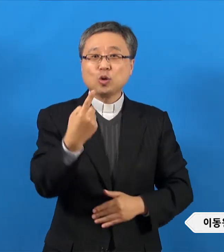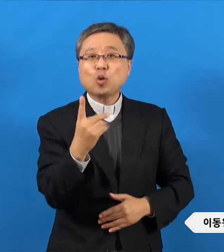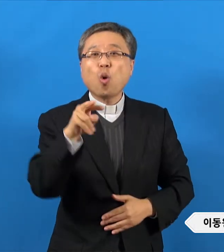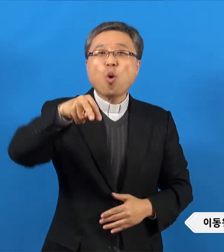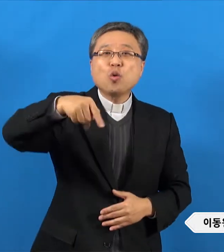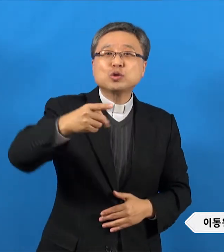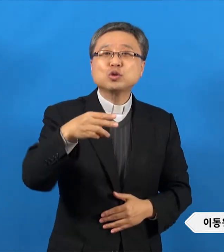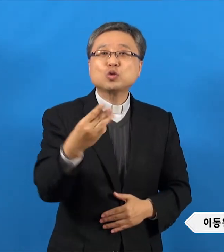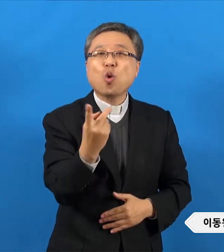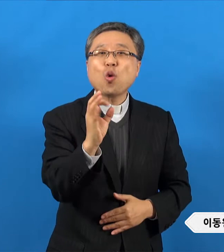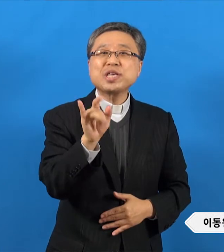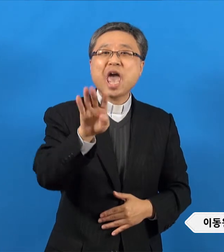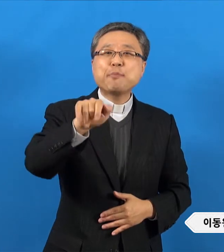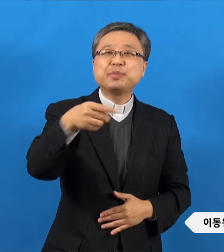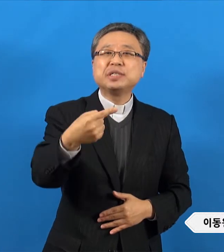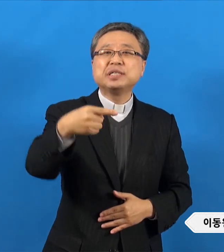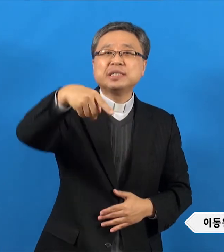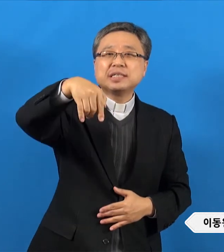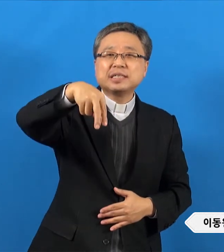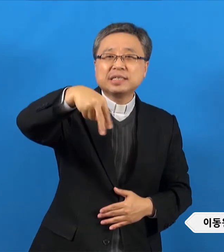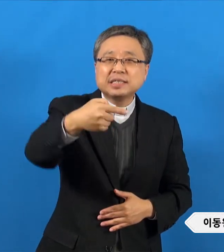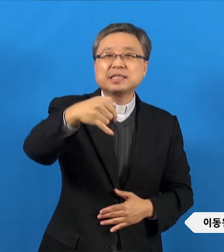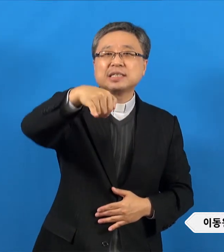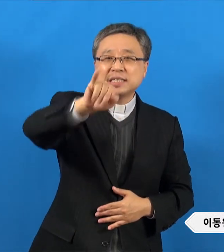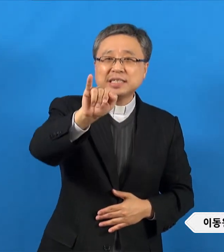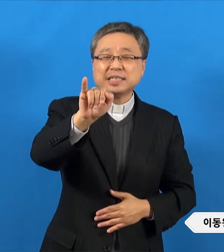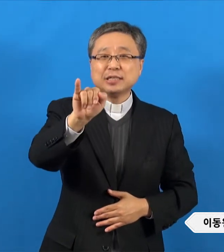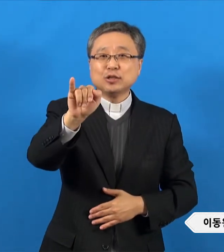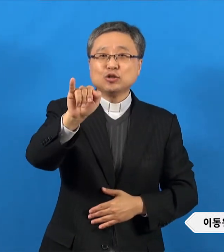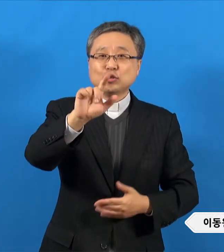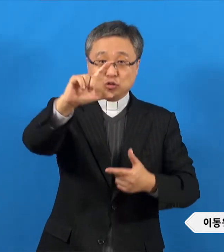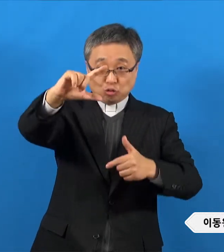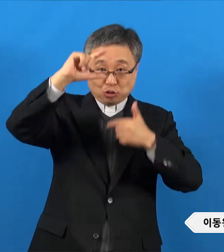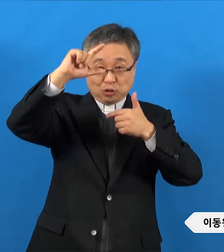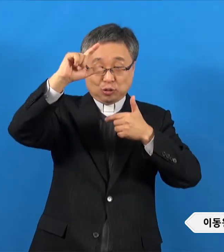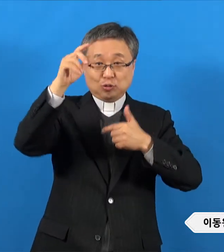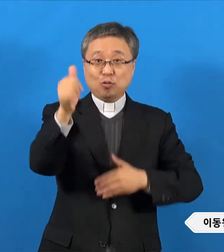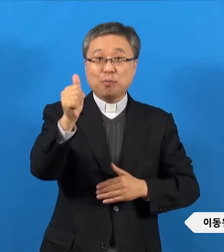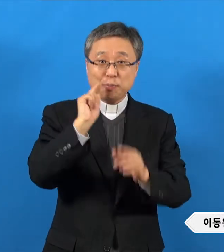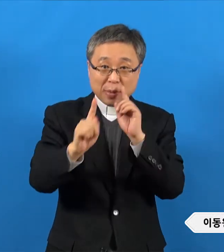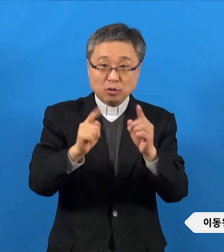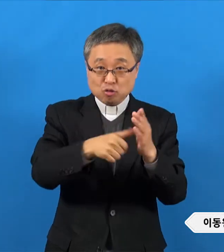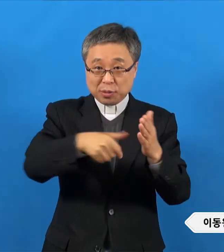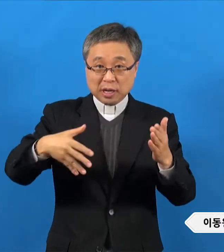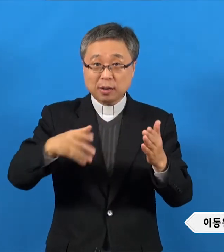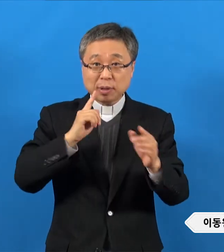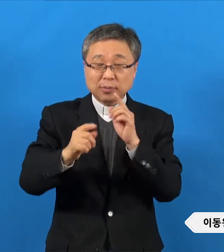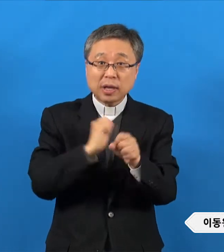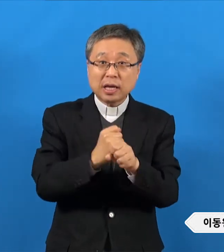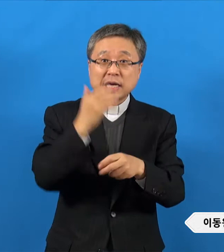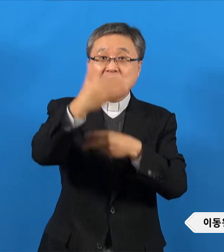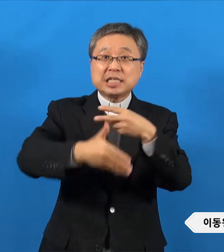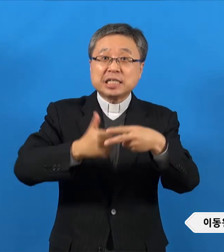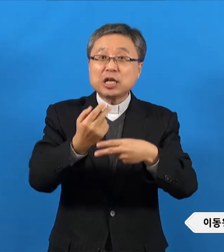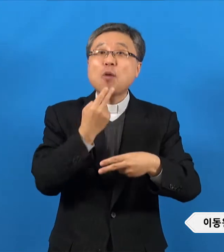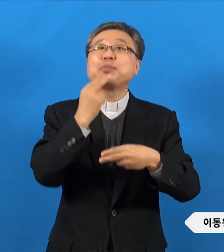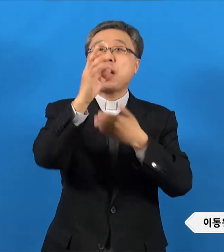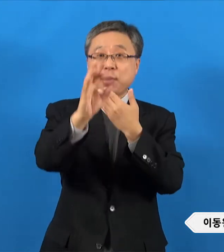도스토옙스키 소설의 한 주인공은 이런 유명한 말을 했습니다. 뭐냐면 신이 부재하다면, 신이